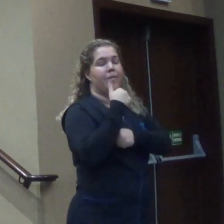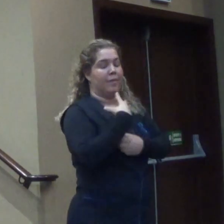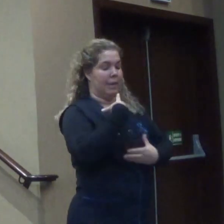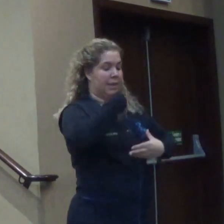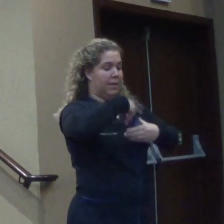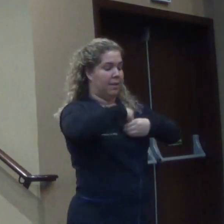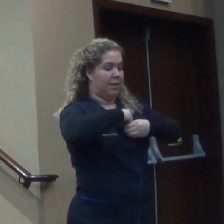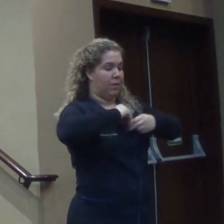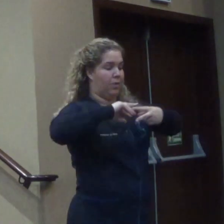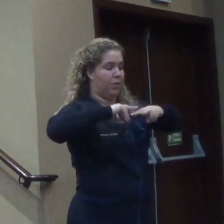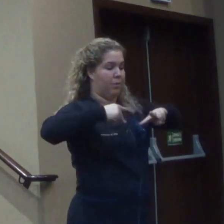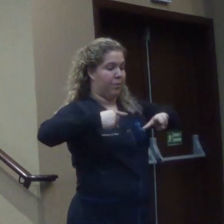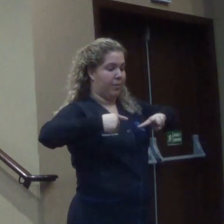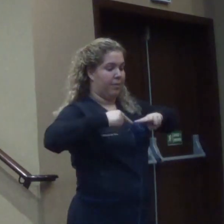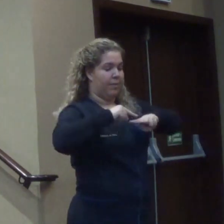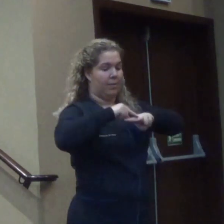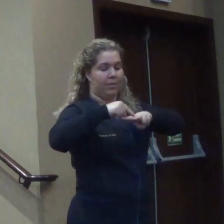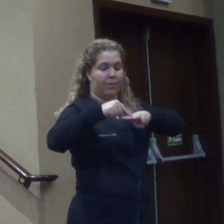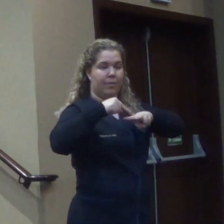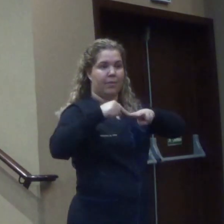telômeros.